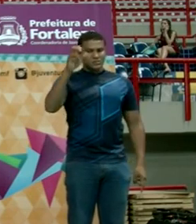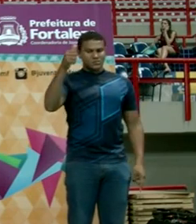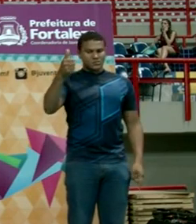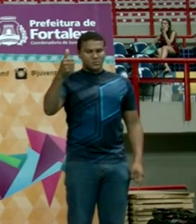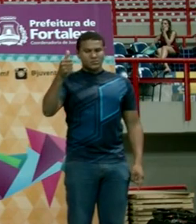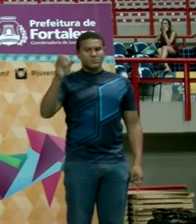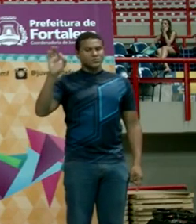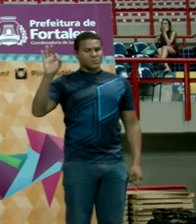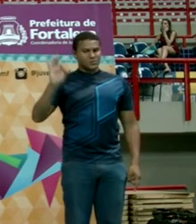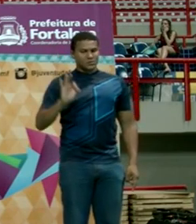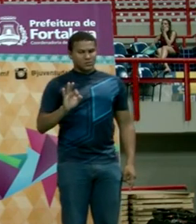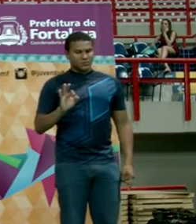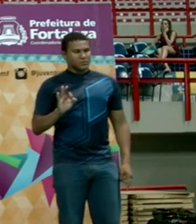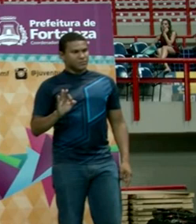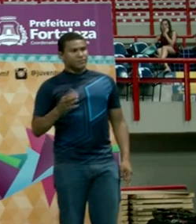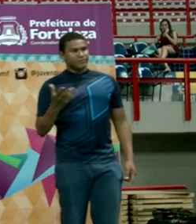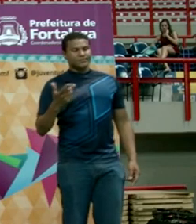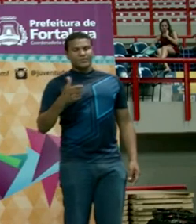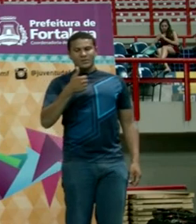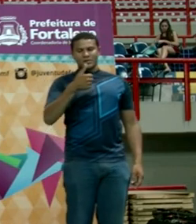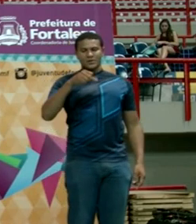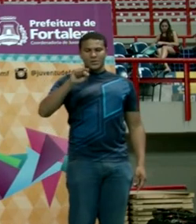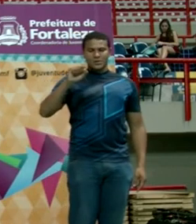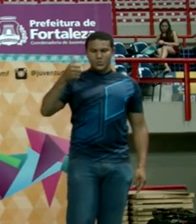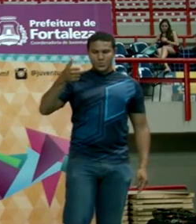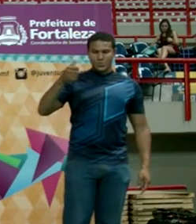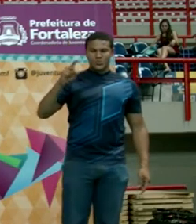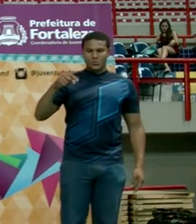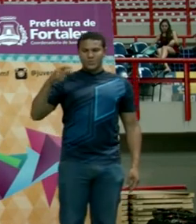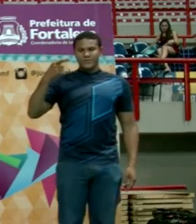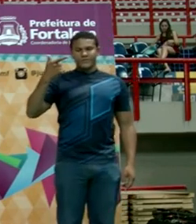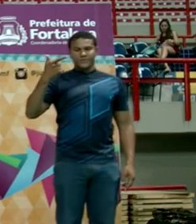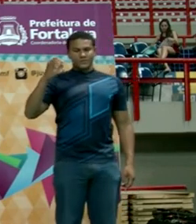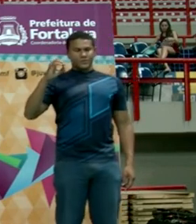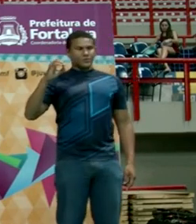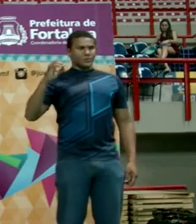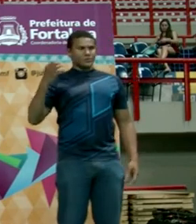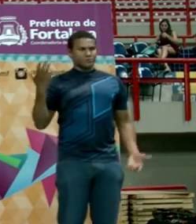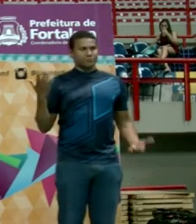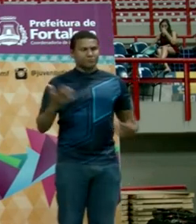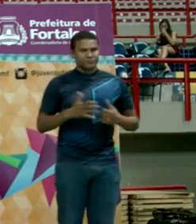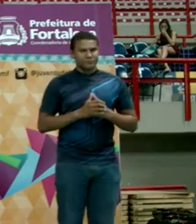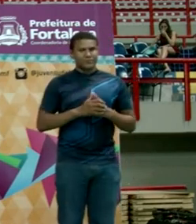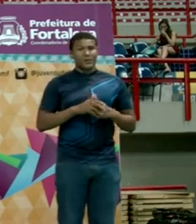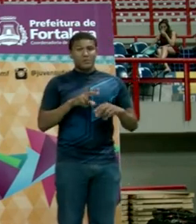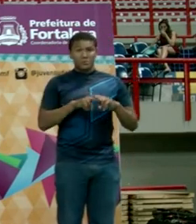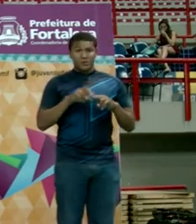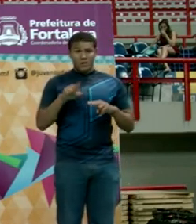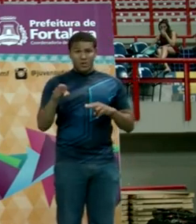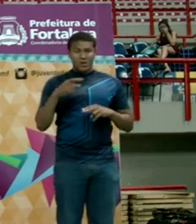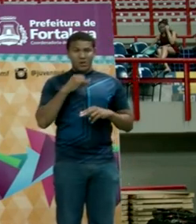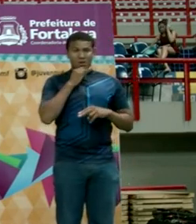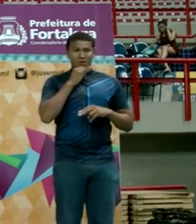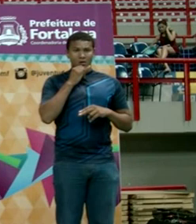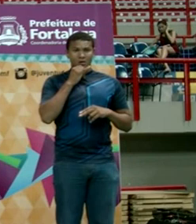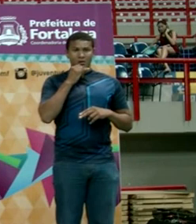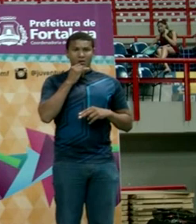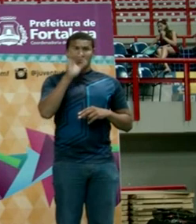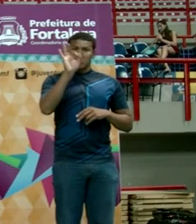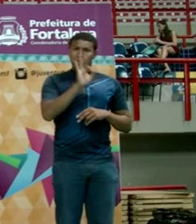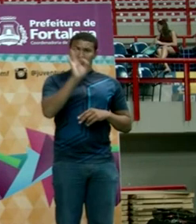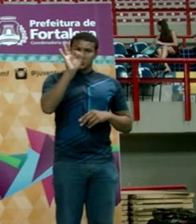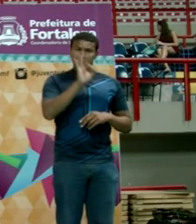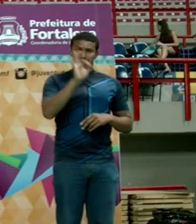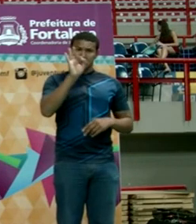151%. Então vai dar 181,20. Então, no final das contas, o que é que eu quero que você entenda? É que fazer porcentagem de